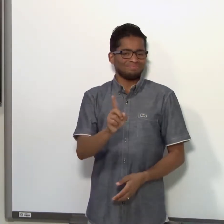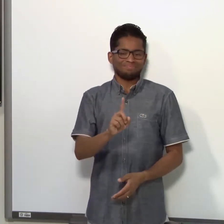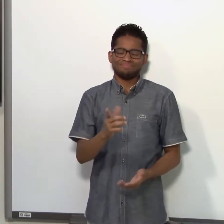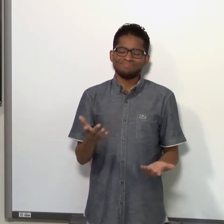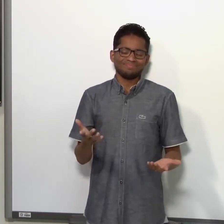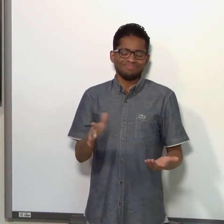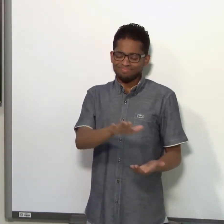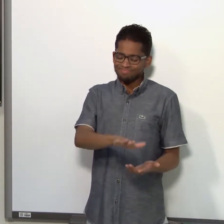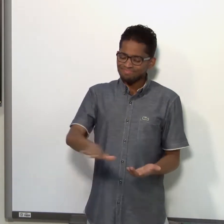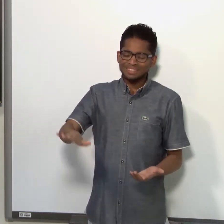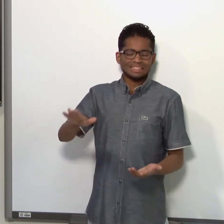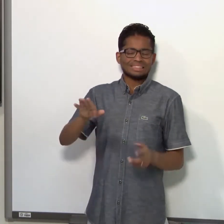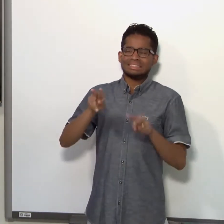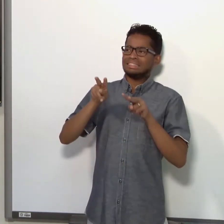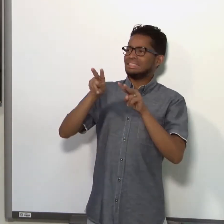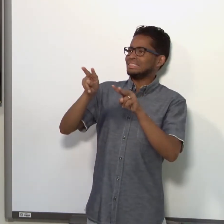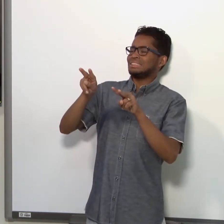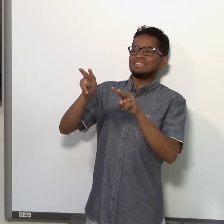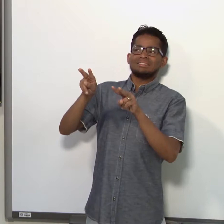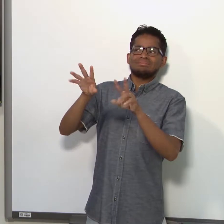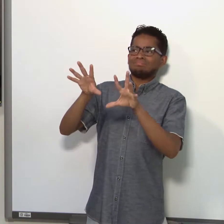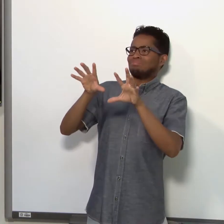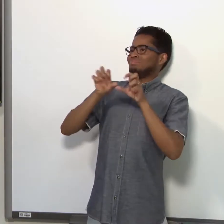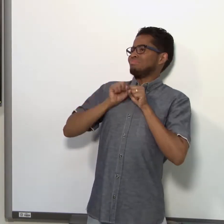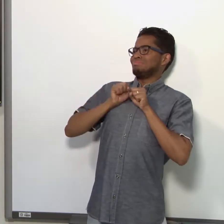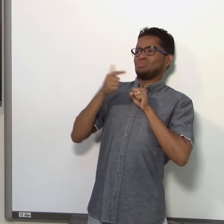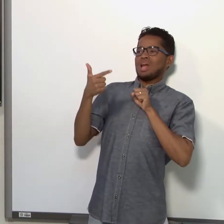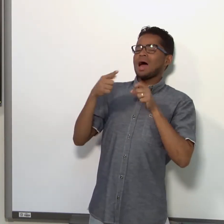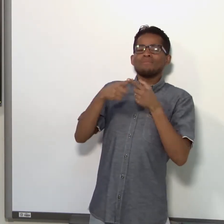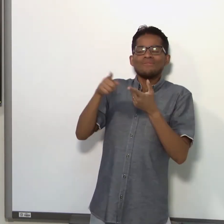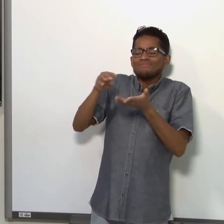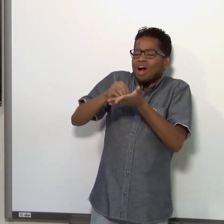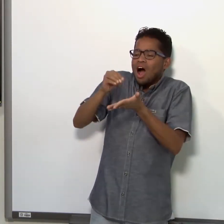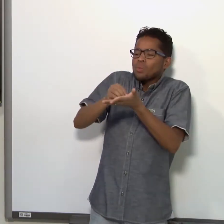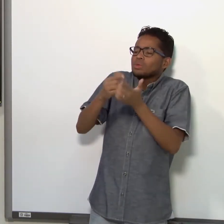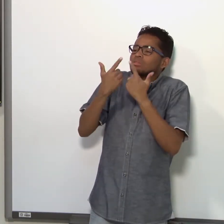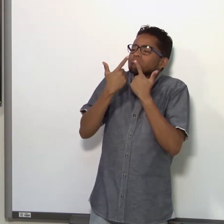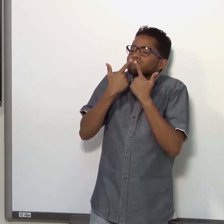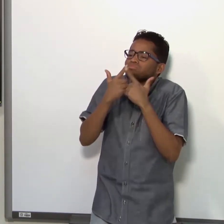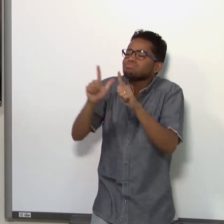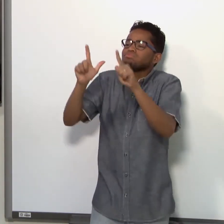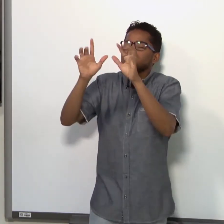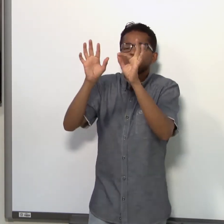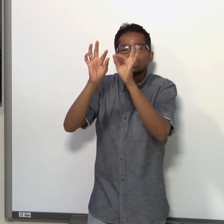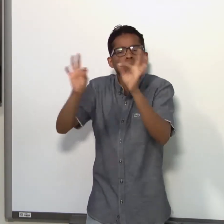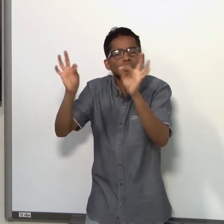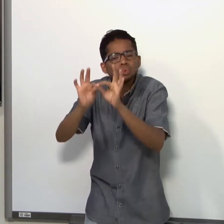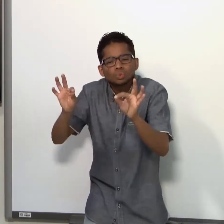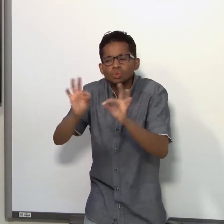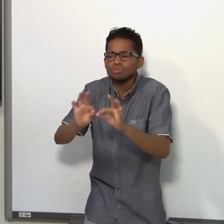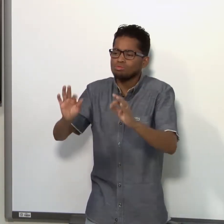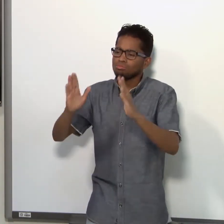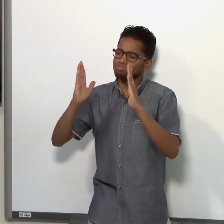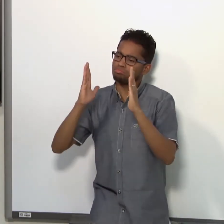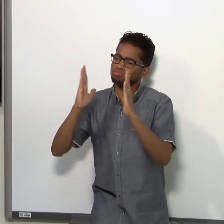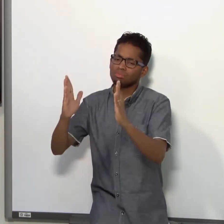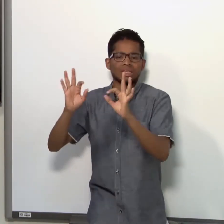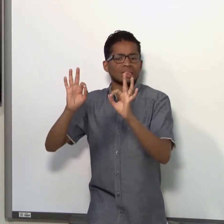As crianças surdas precisam ter acesso a uma estrutura sintática. E o bimodalismo não tem essa